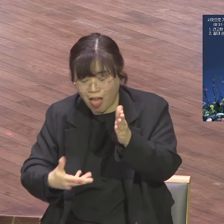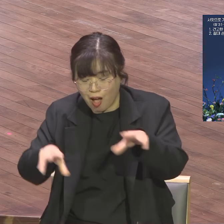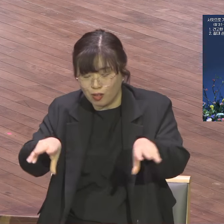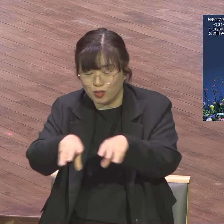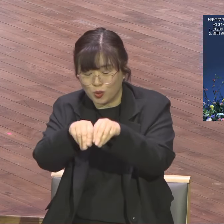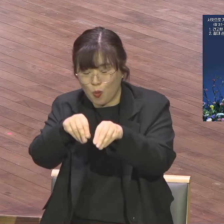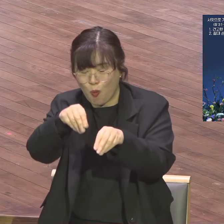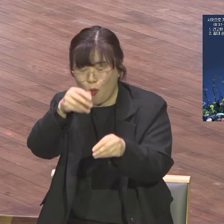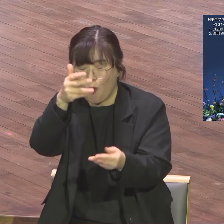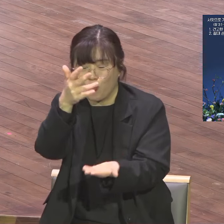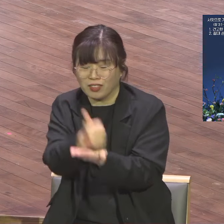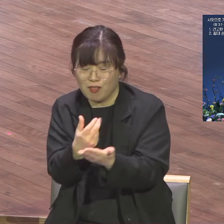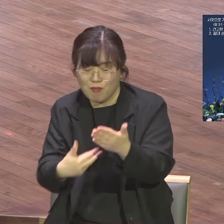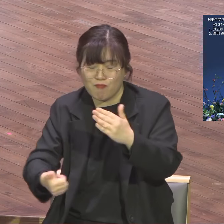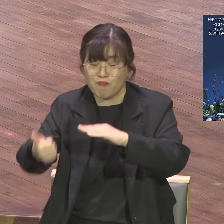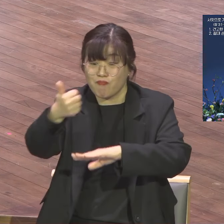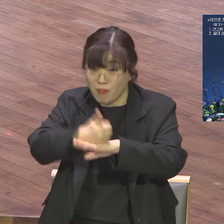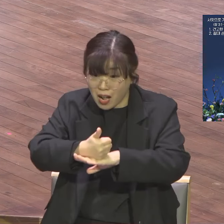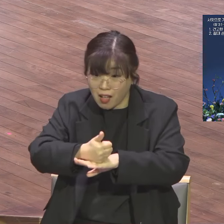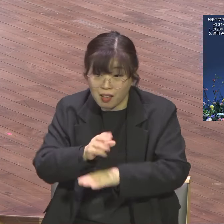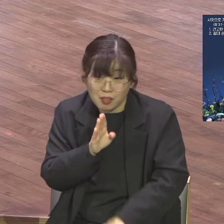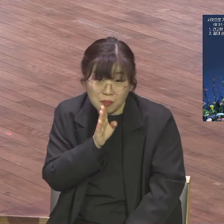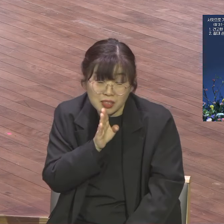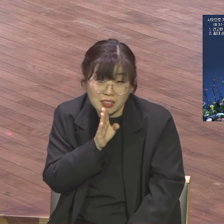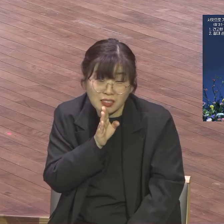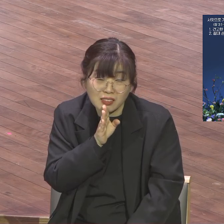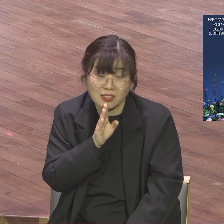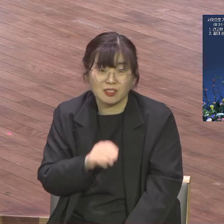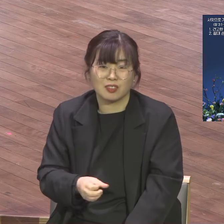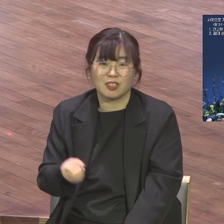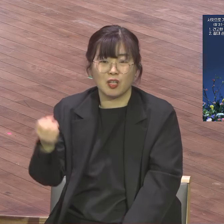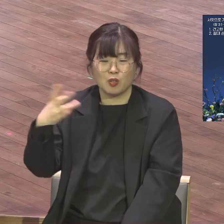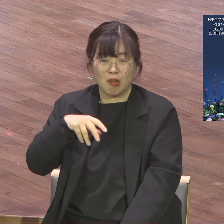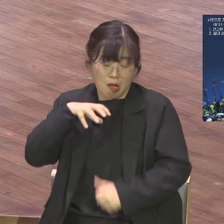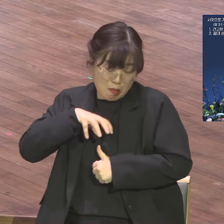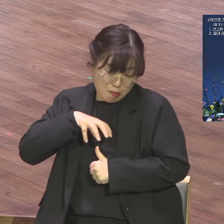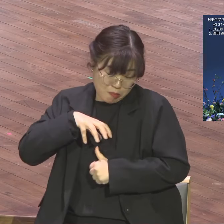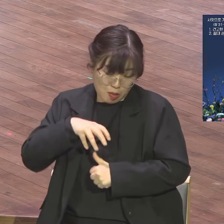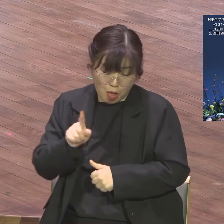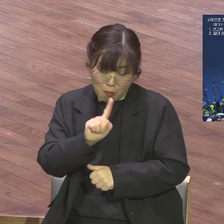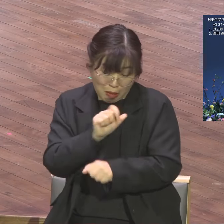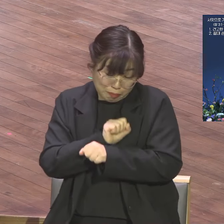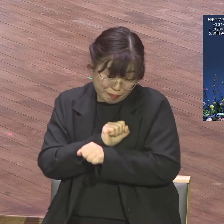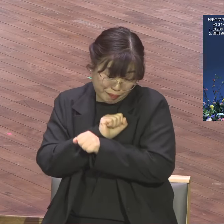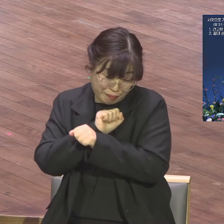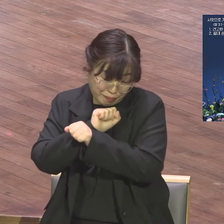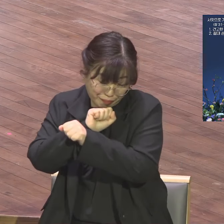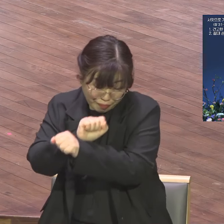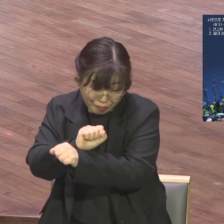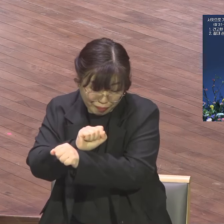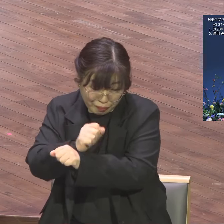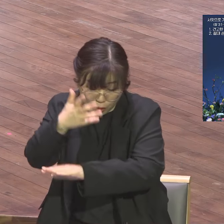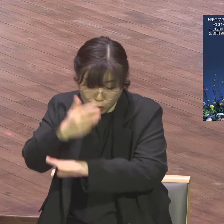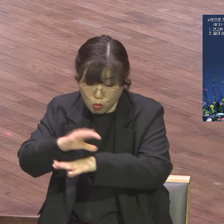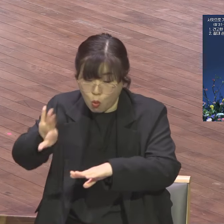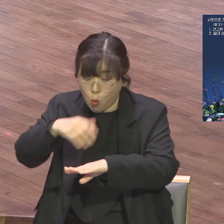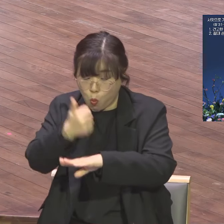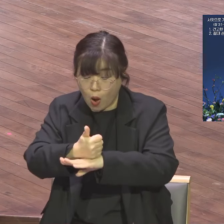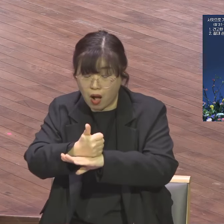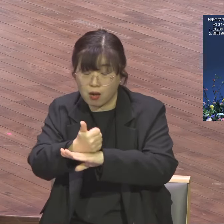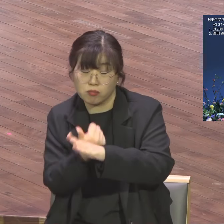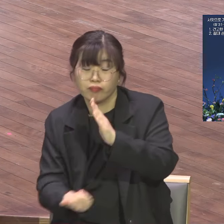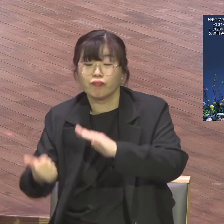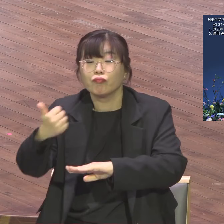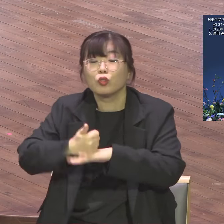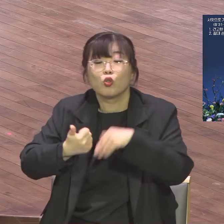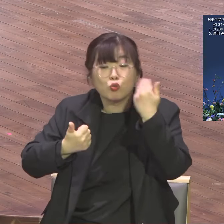절대 주권 믿어라. 말 한마디에 삐쳐가지고 시험 들어가지고 힘 빠져가지고 하나님 없는 사람이